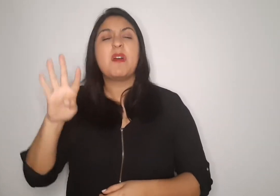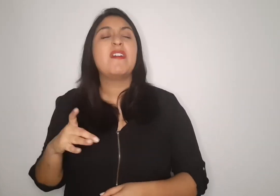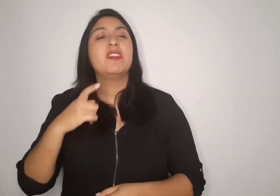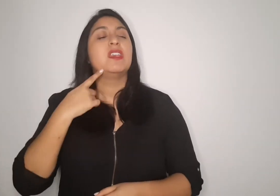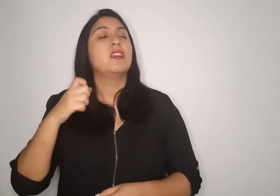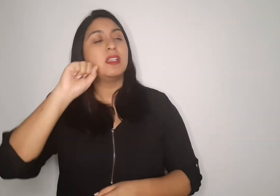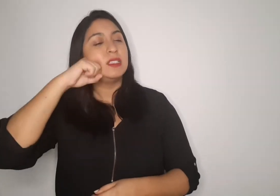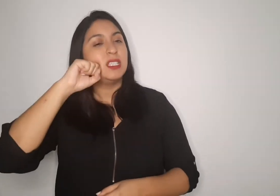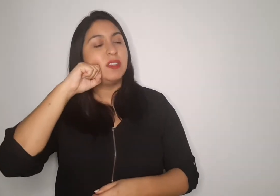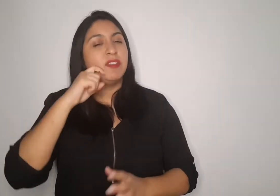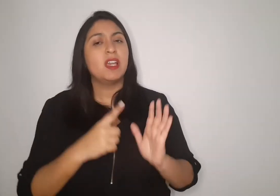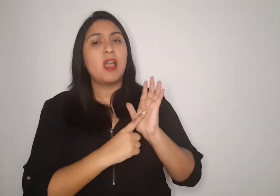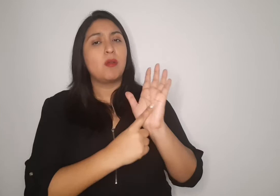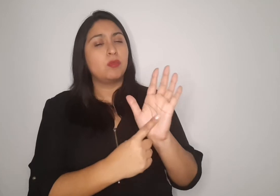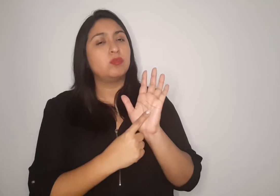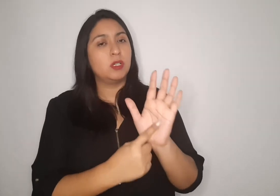para nosotros significó